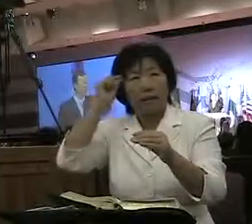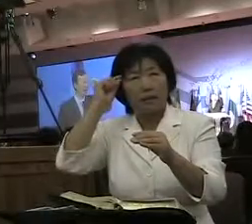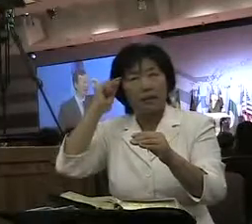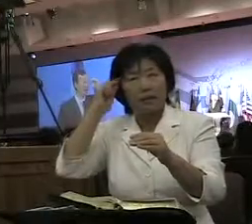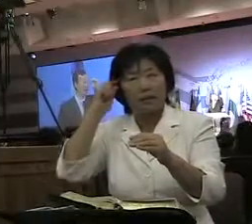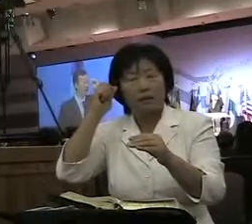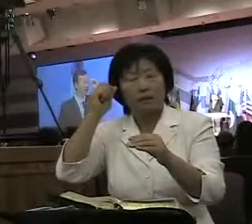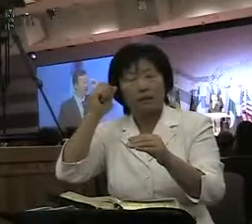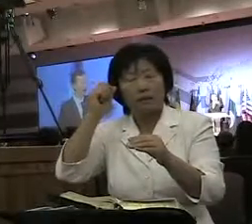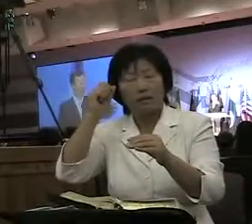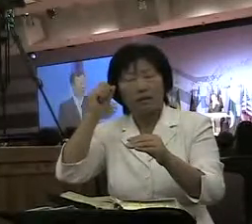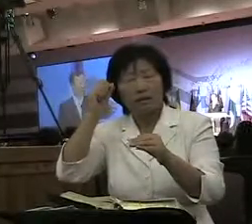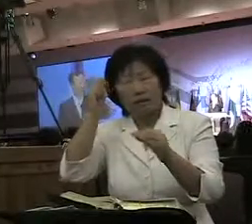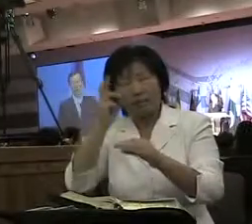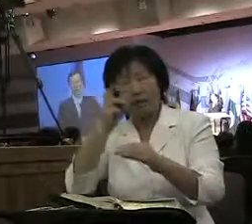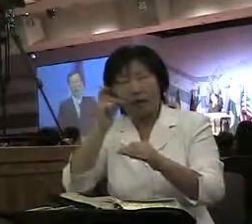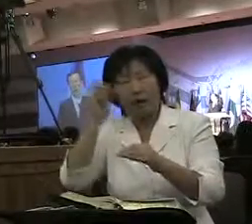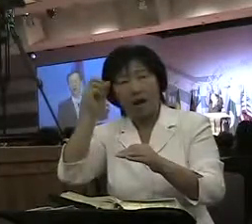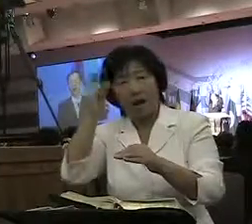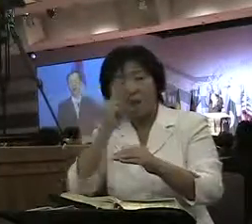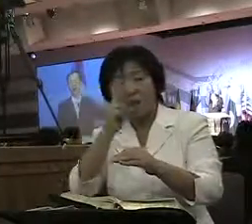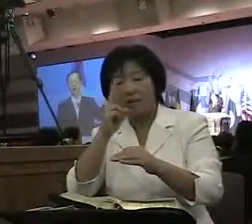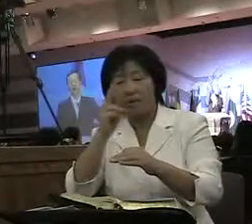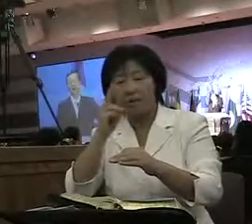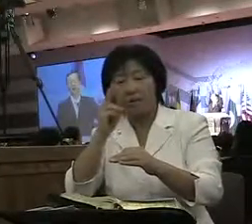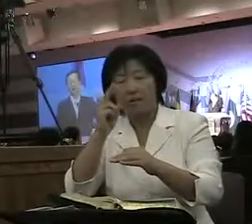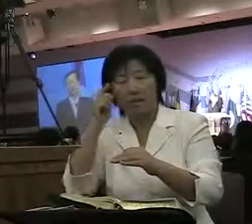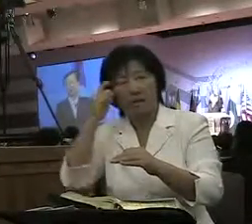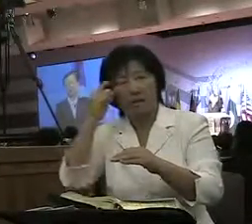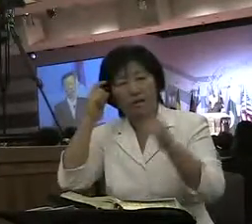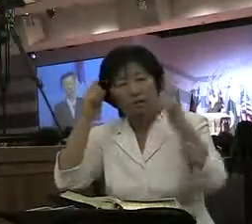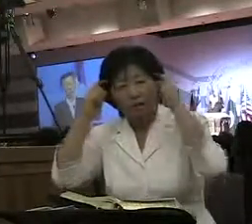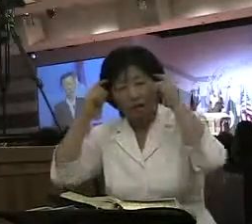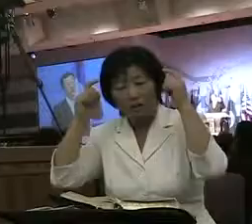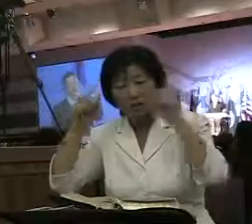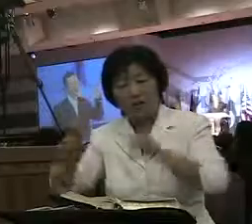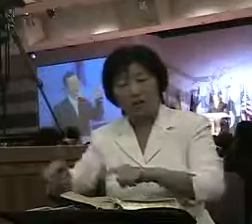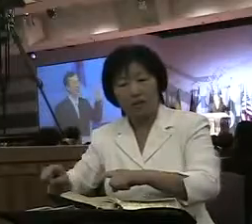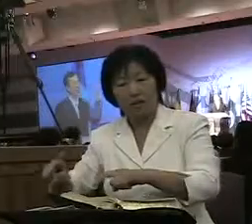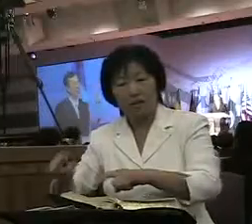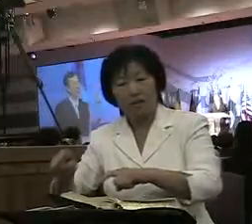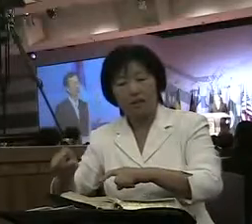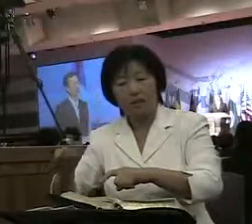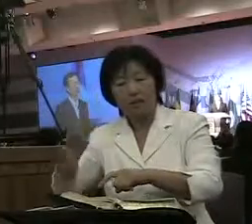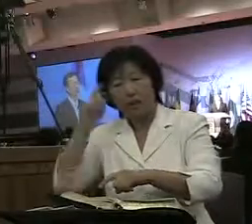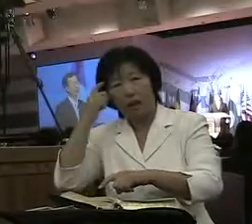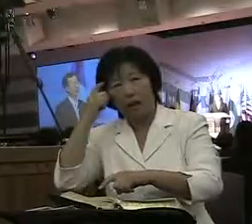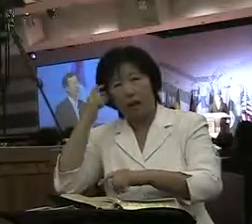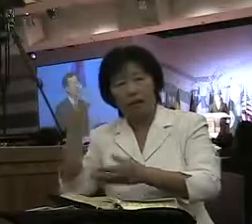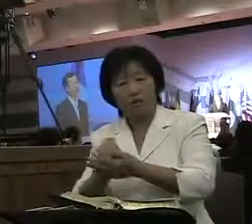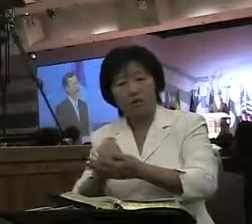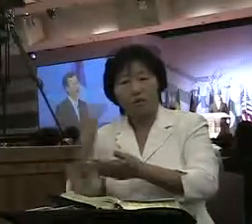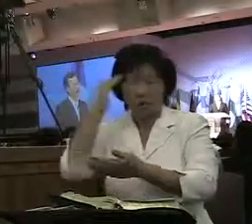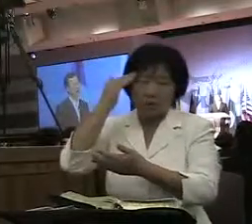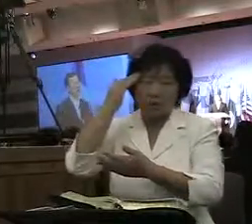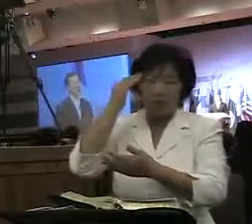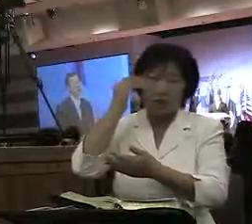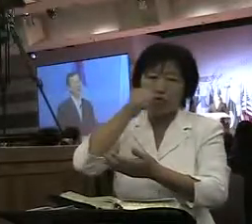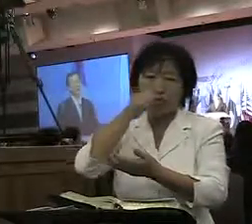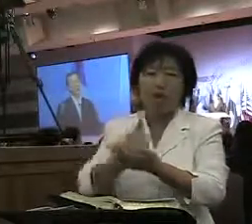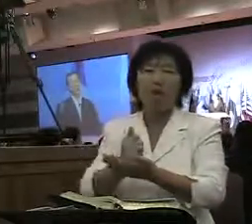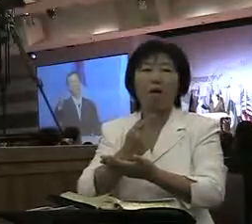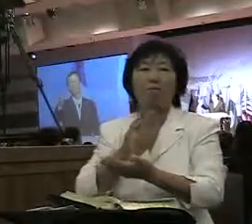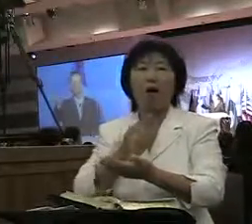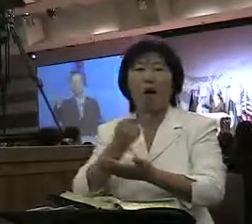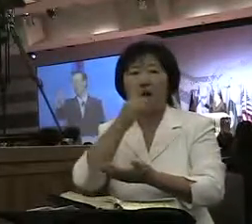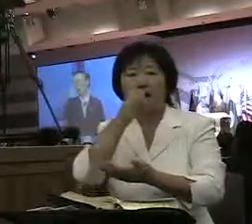잘못, 순간적인 어리석은 생각으로 치명적인 잘못을 범하고 법정에 서게 됐을